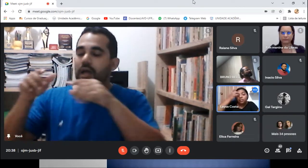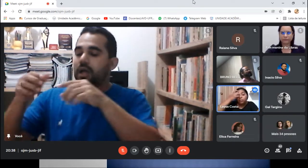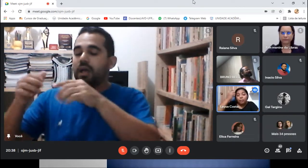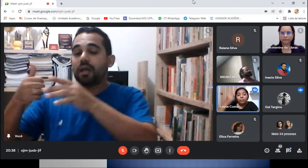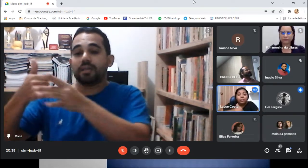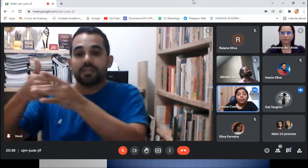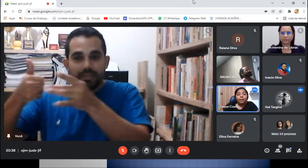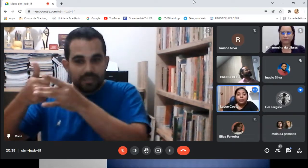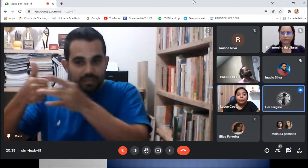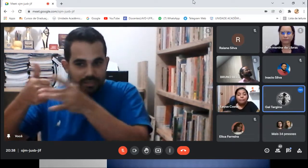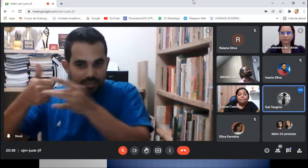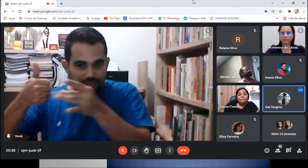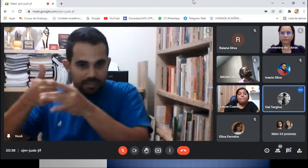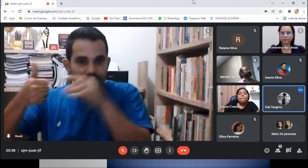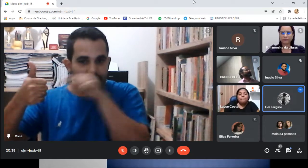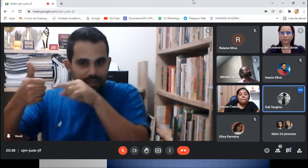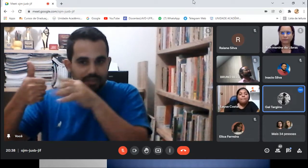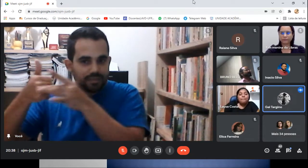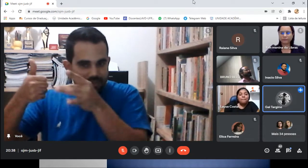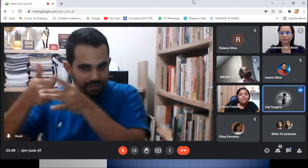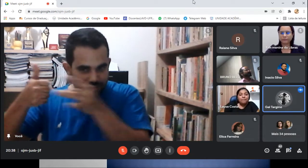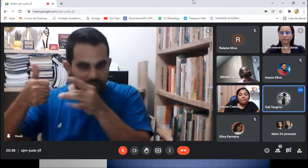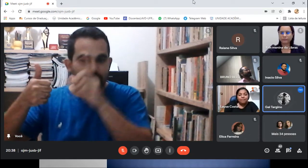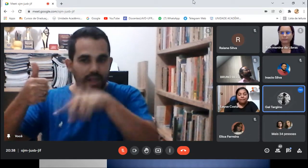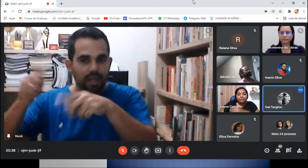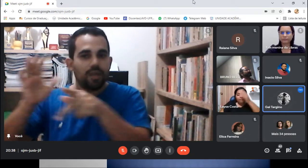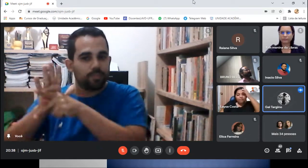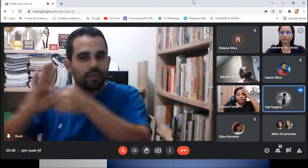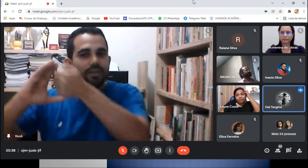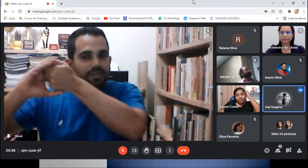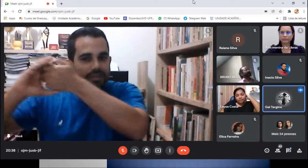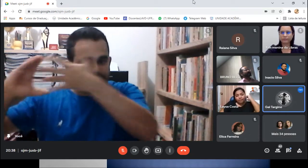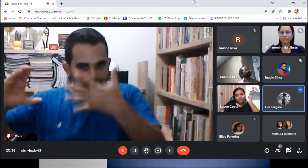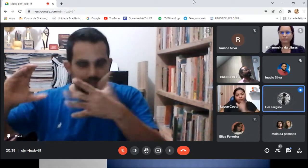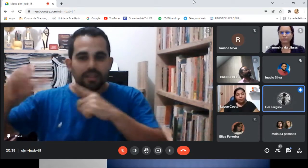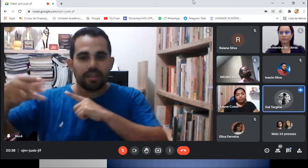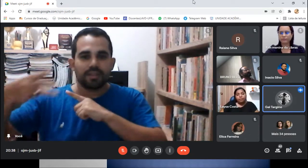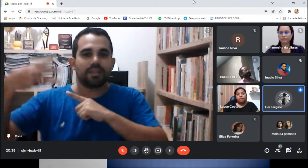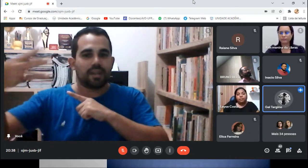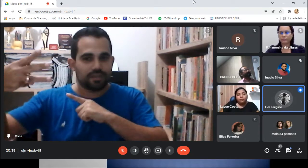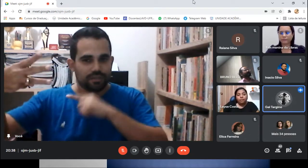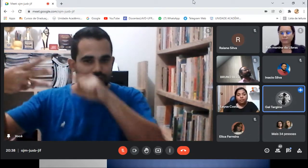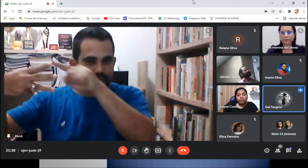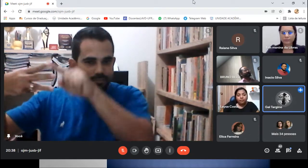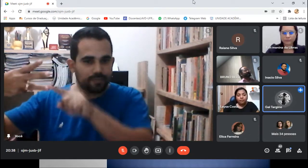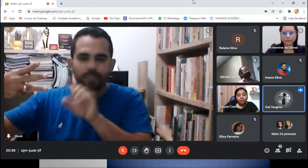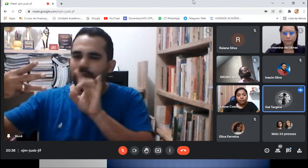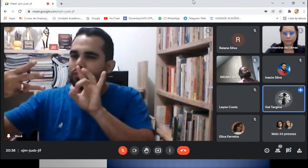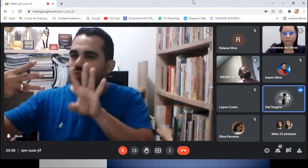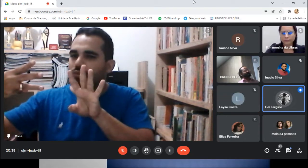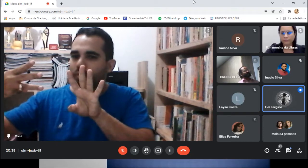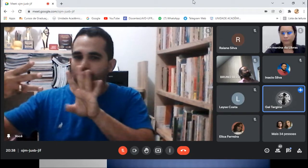Desculpa. Me desculpe. Então, a signética, né, as características, nós temos